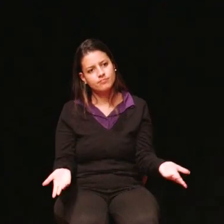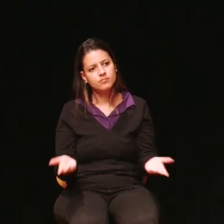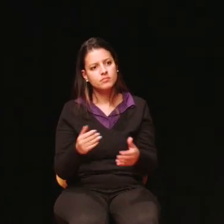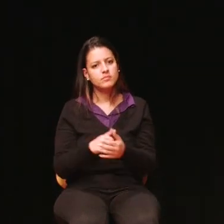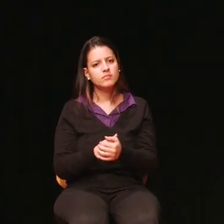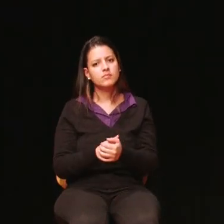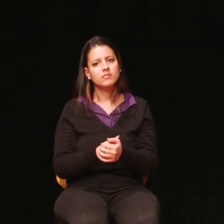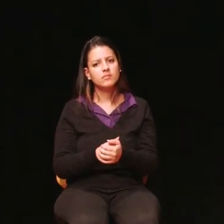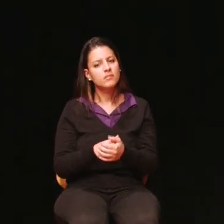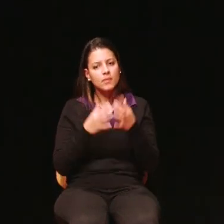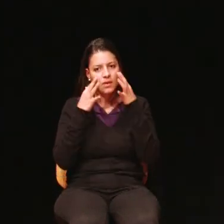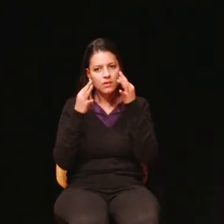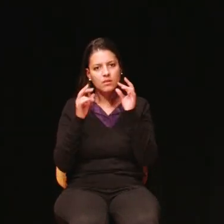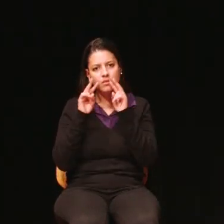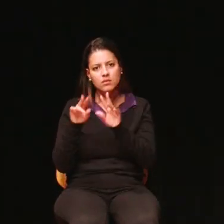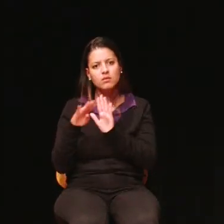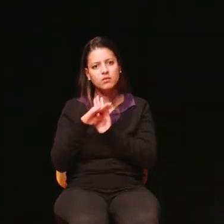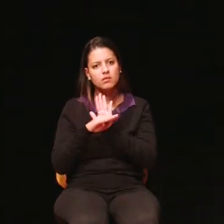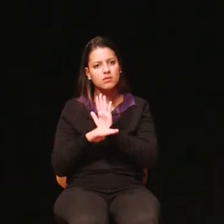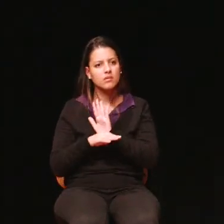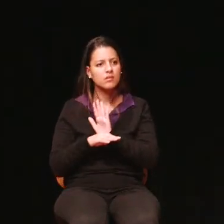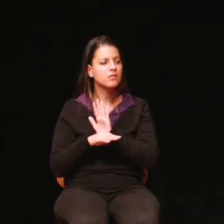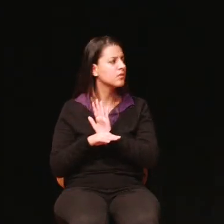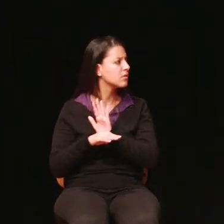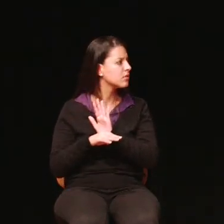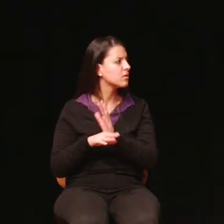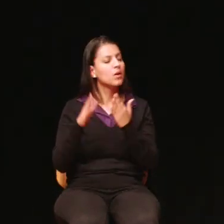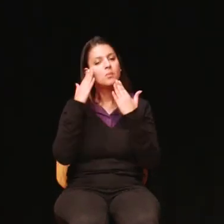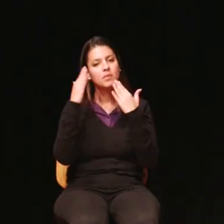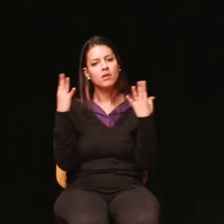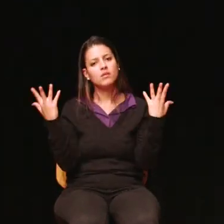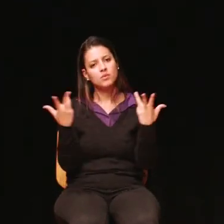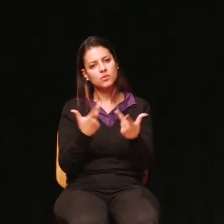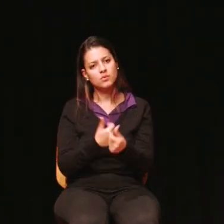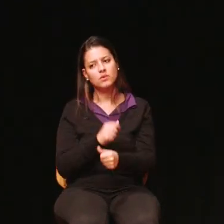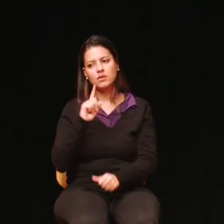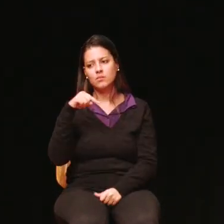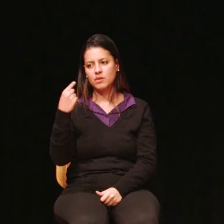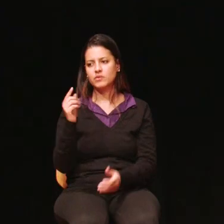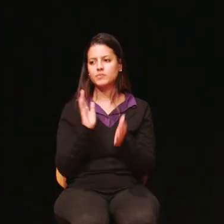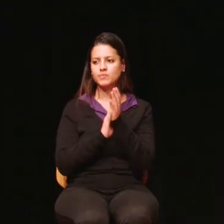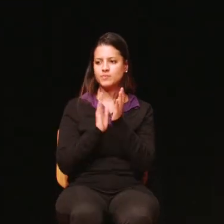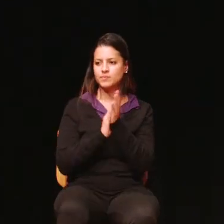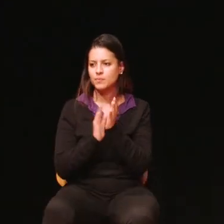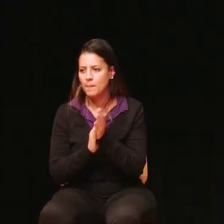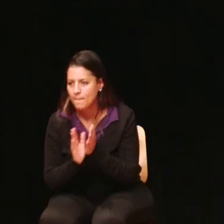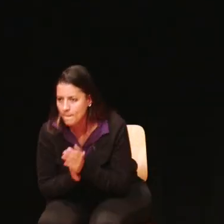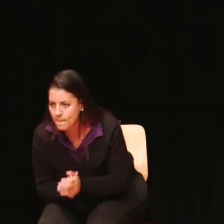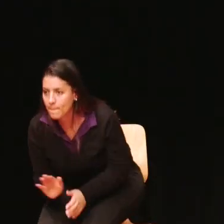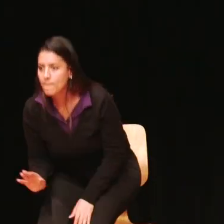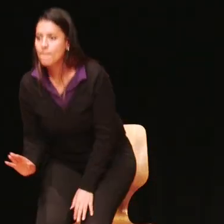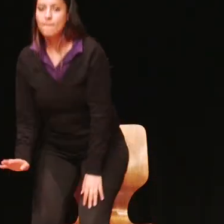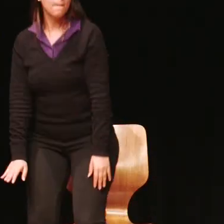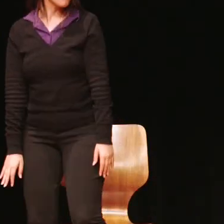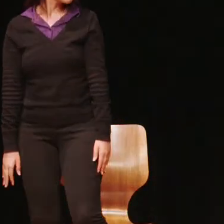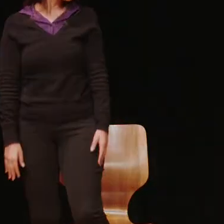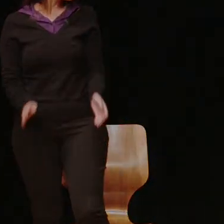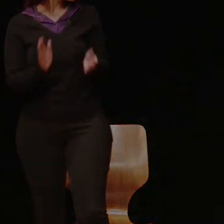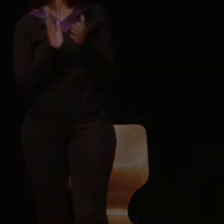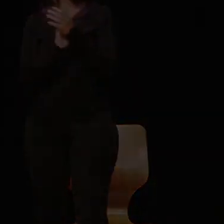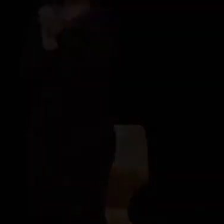Então, fiquem atentos a essa programação. E obrigada a todos e até breve. Obrigado.